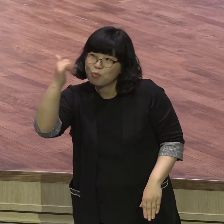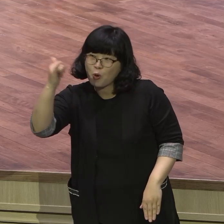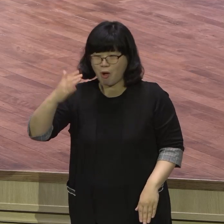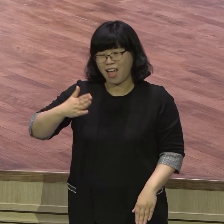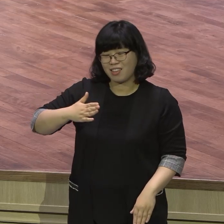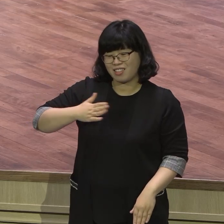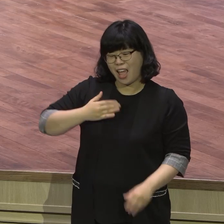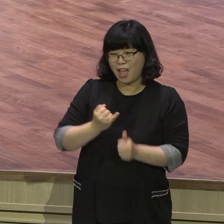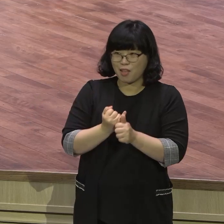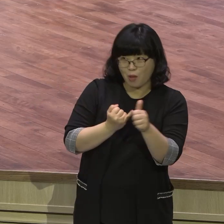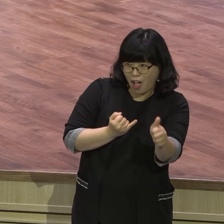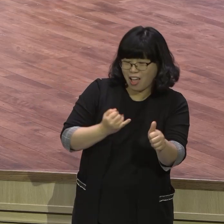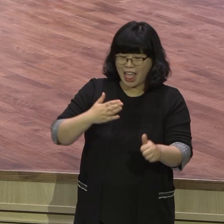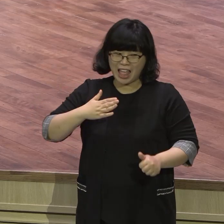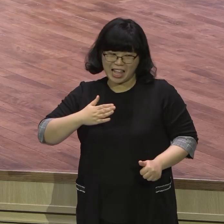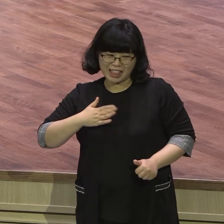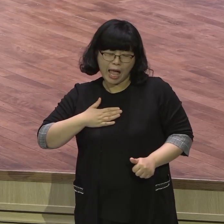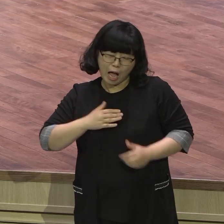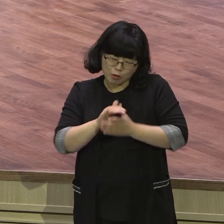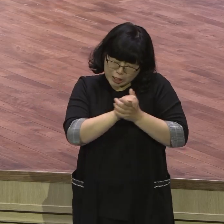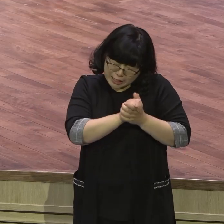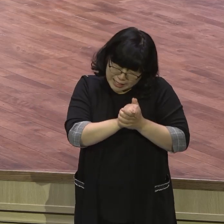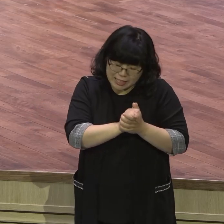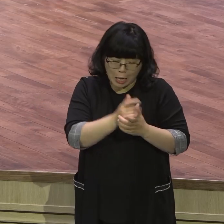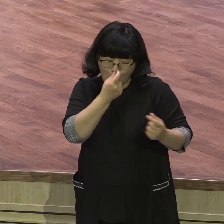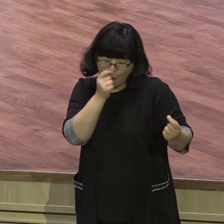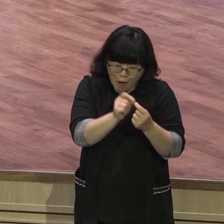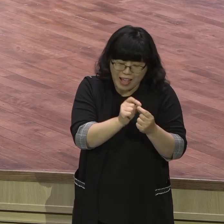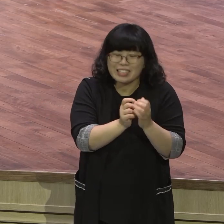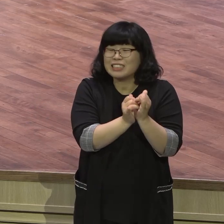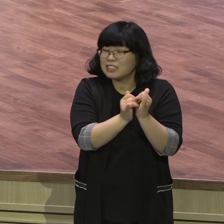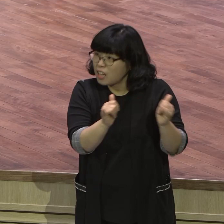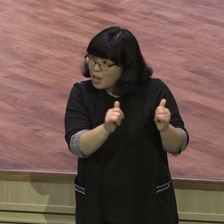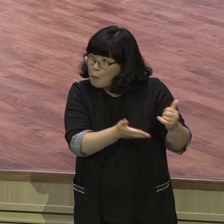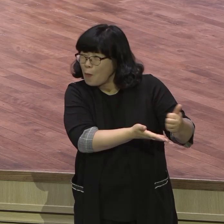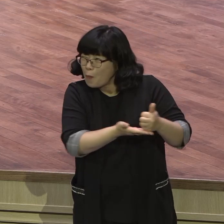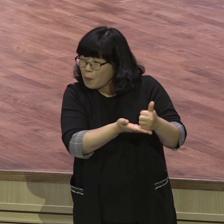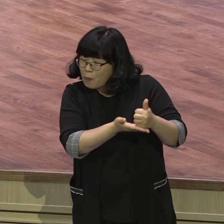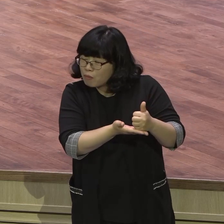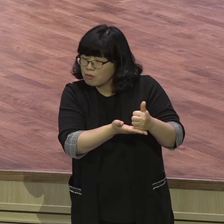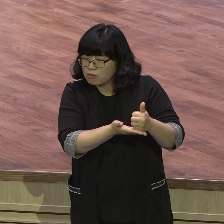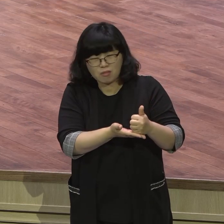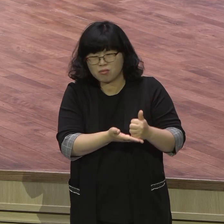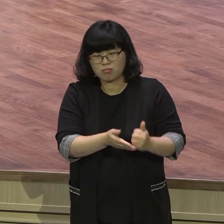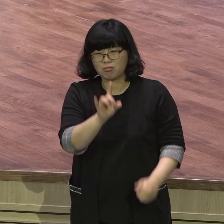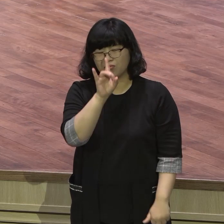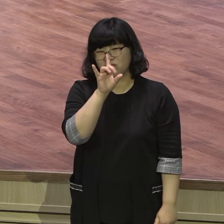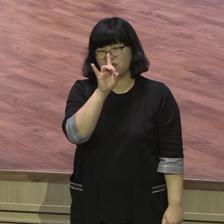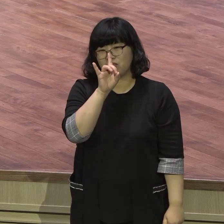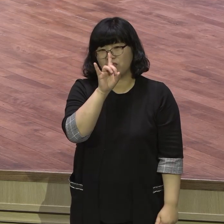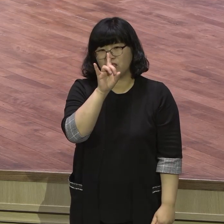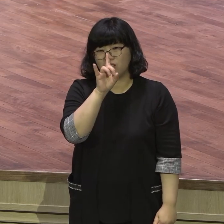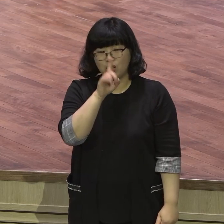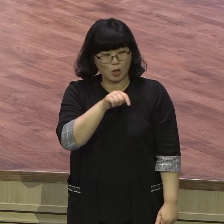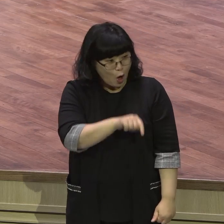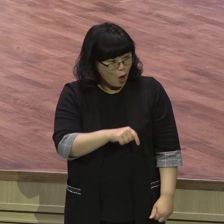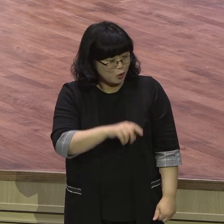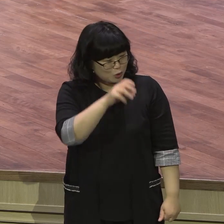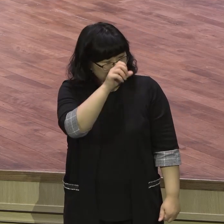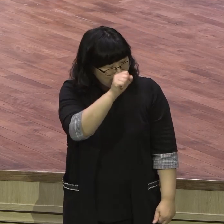칼같이 바로 써야 돼요 아멘 그거 아셔야 돼요 영적인 거 앞서야 됩니다